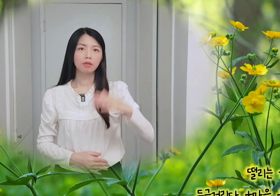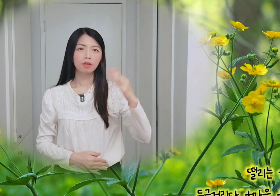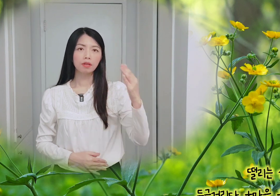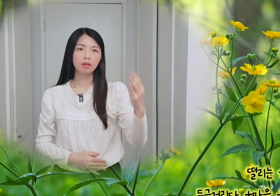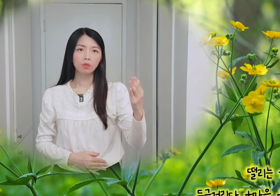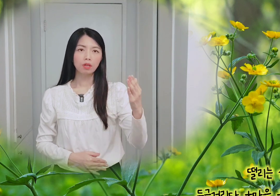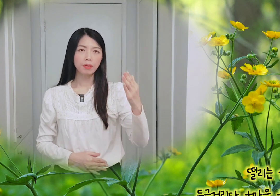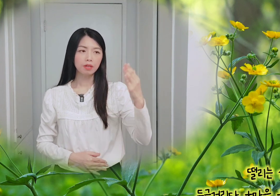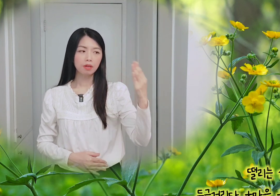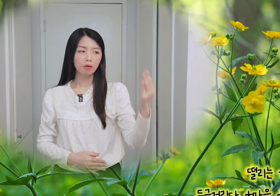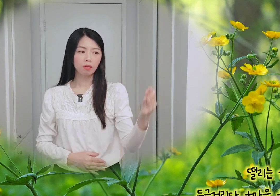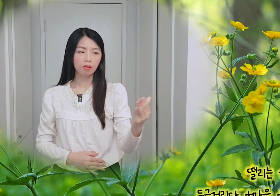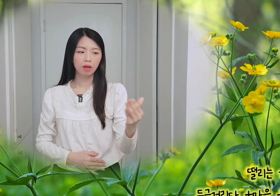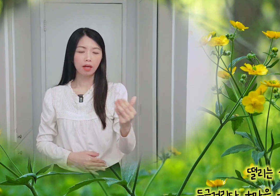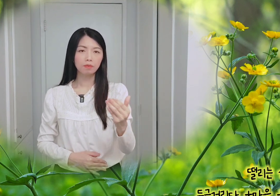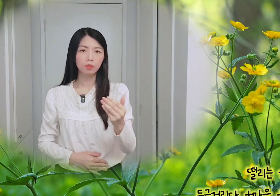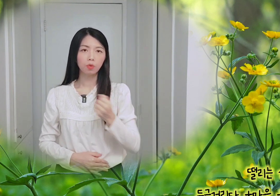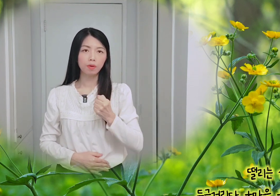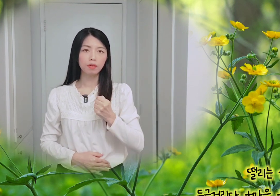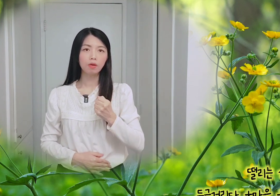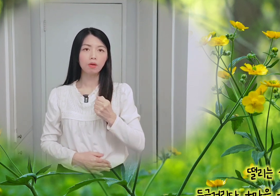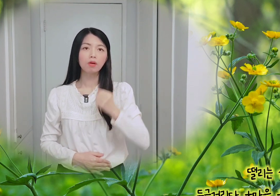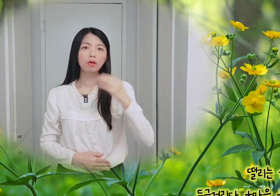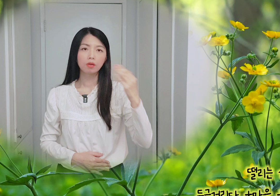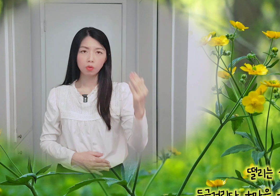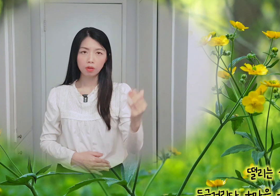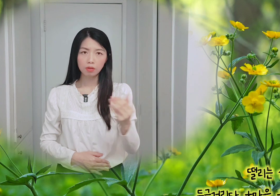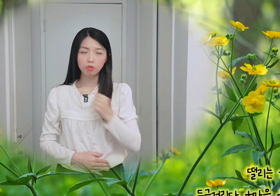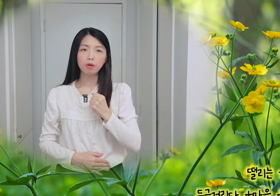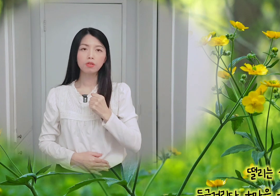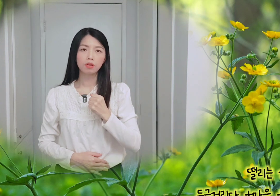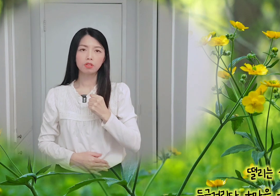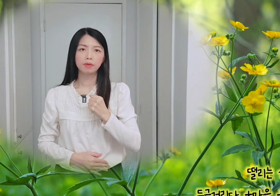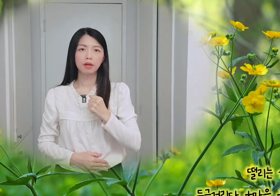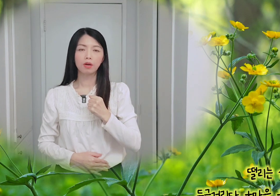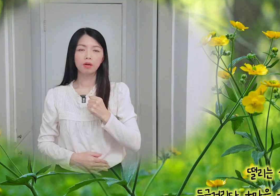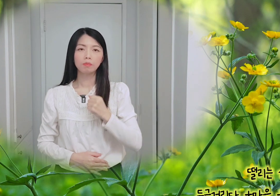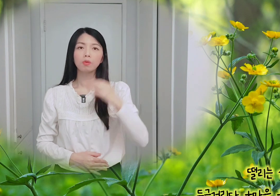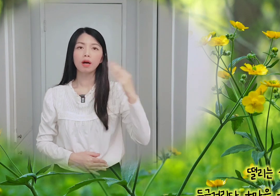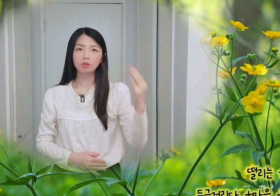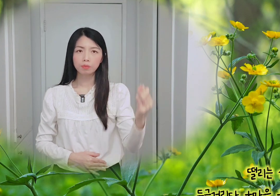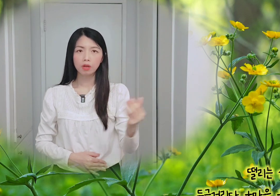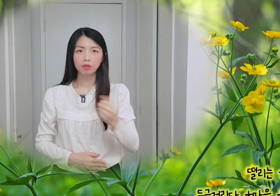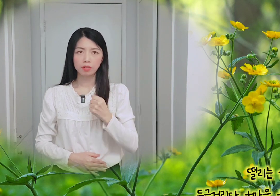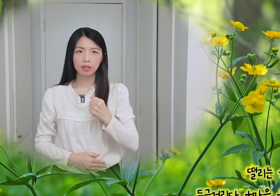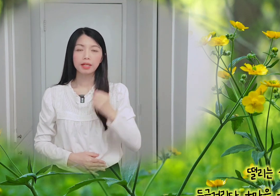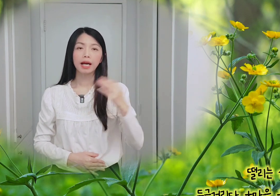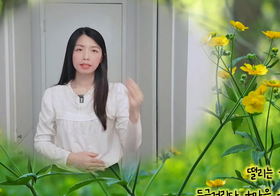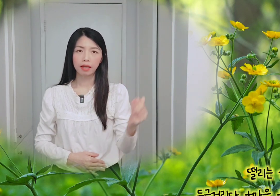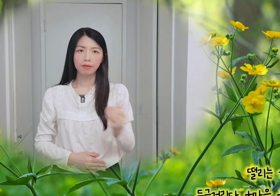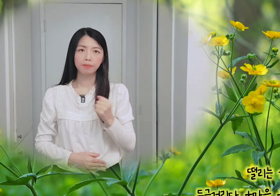뜻의 수어는 손을 피셔서 이렇게 가슴 쪽으로 오면서 손을 주먹을 쥐어주시면 돼요. 뭔가